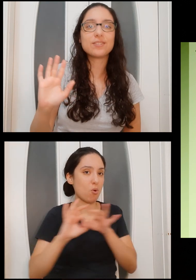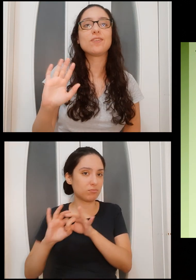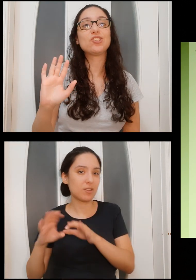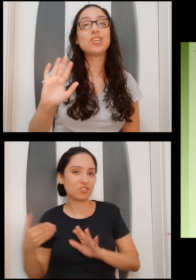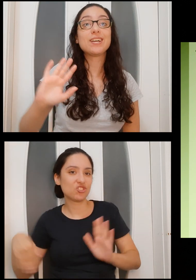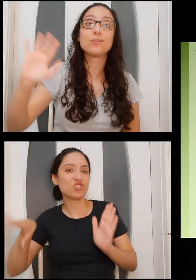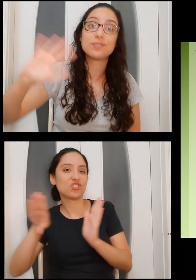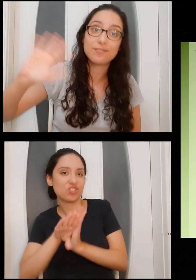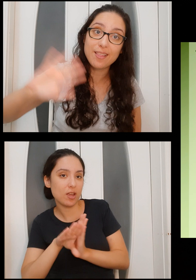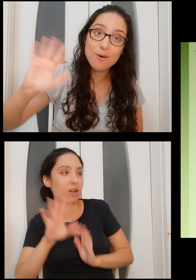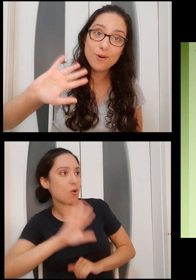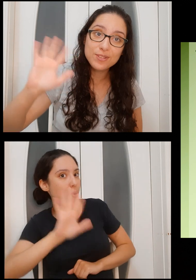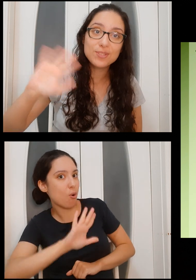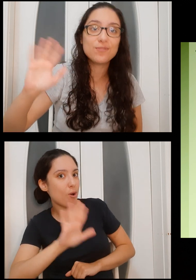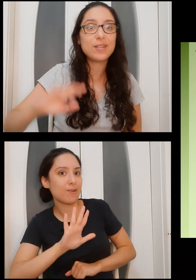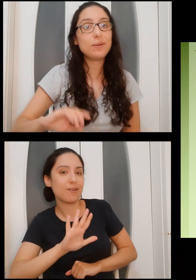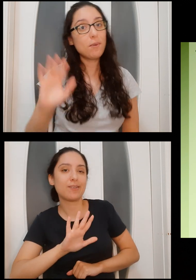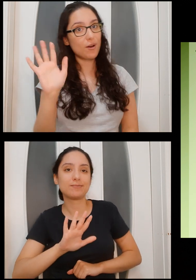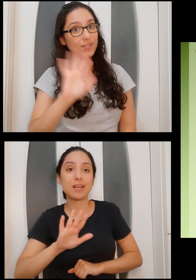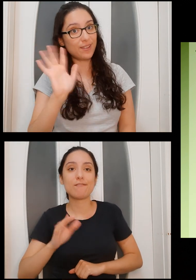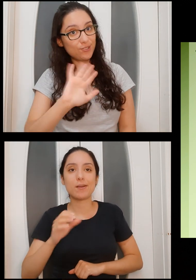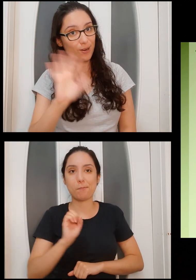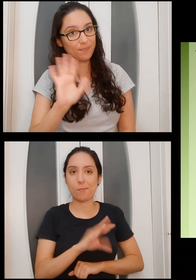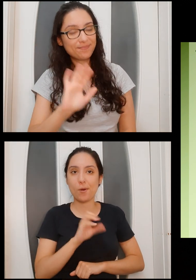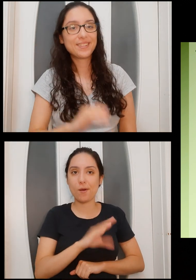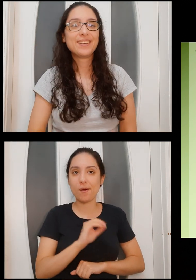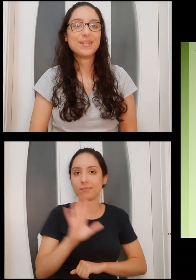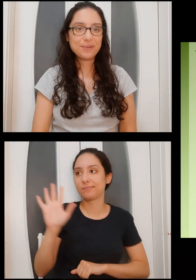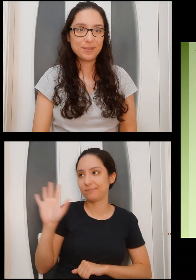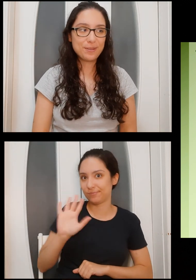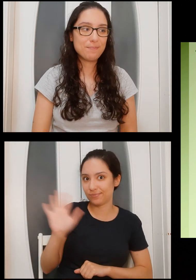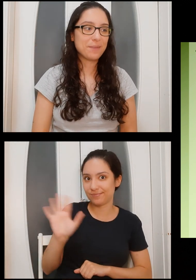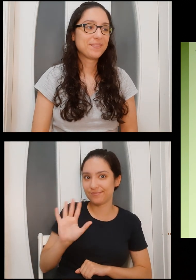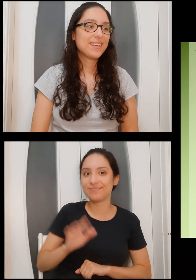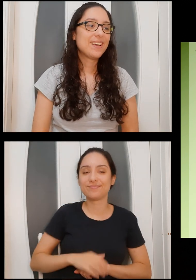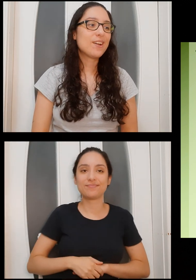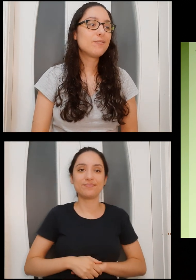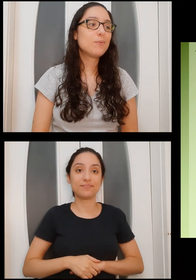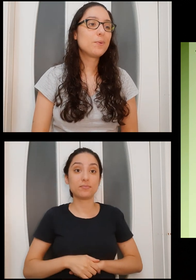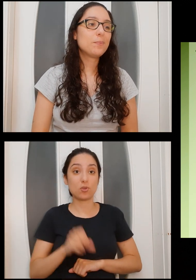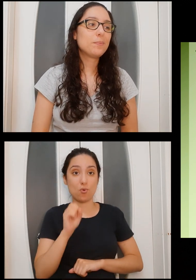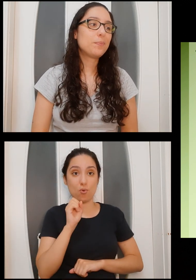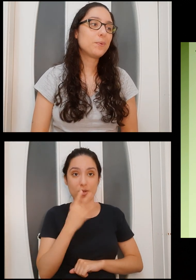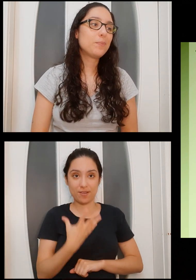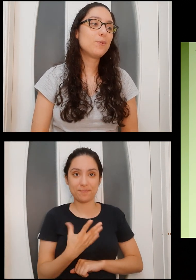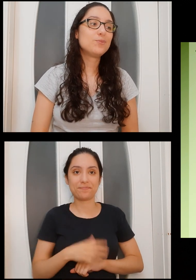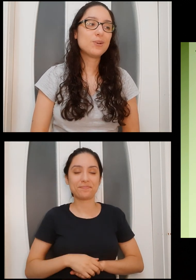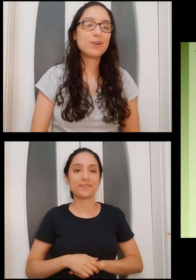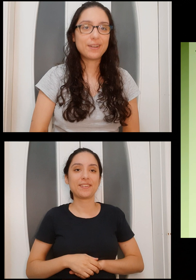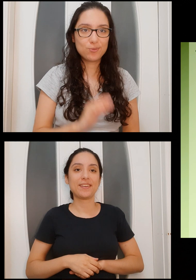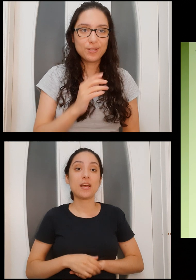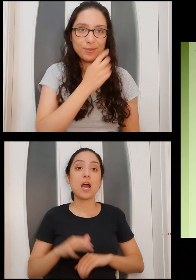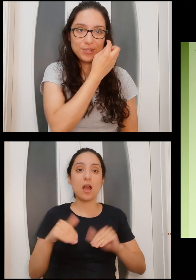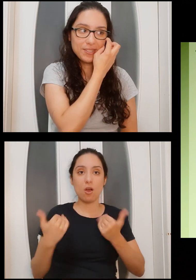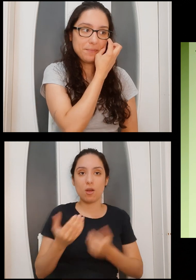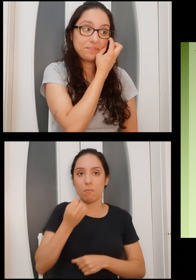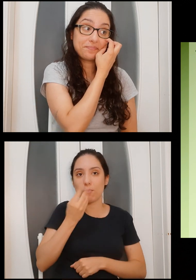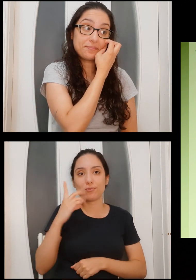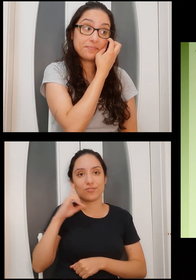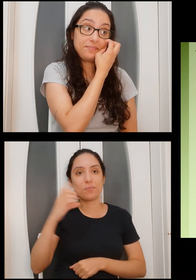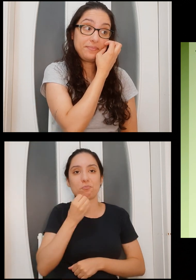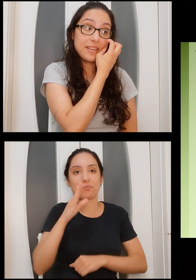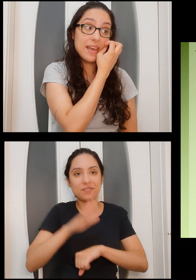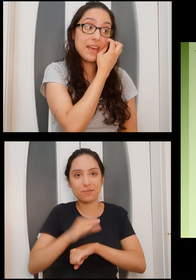contexto, tá? Se você estiver chegando, você fala oi, se você estiver indo embora, você fala tchau. Muito bem. Agora vamos pro bom dia, boa tarde, boa noite,